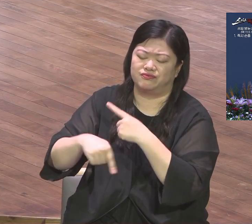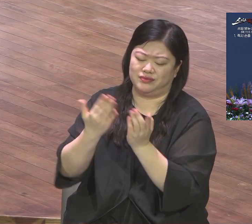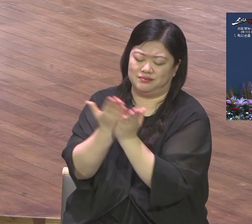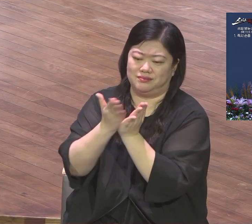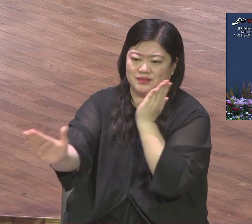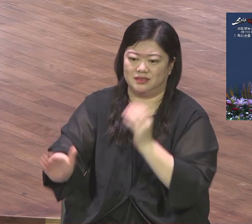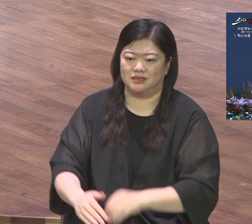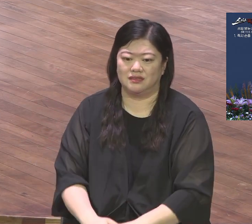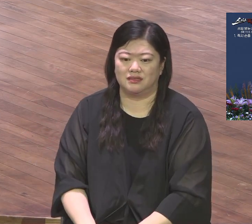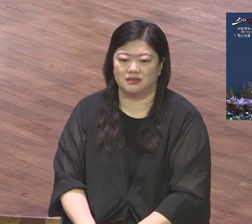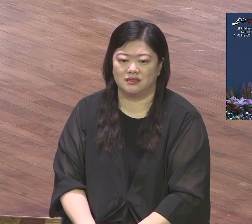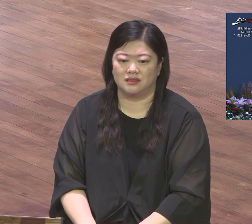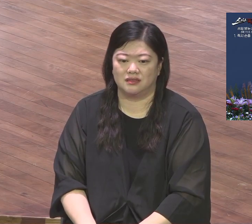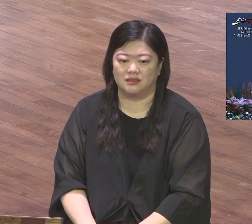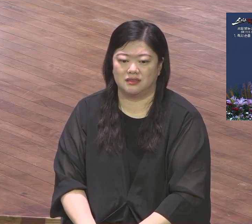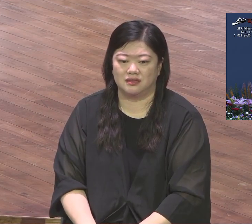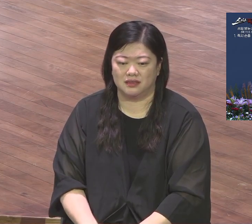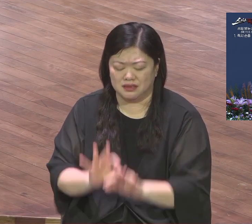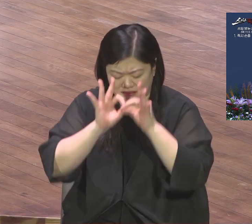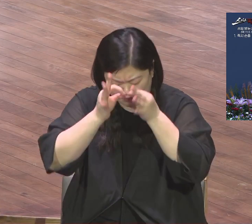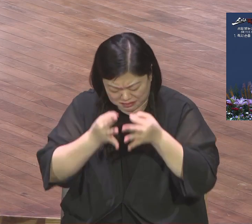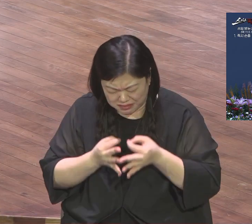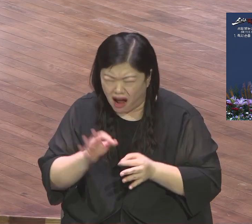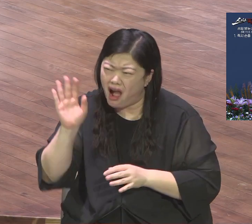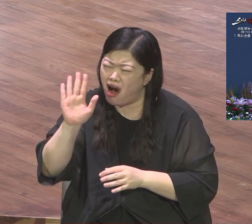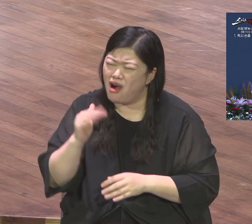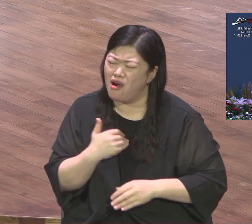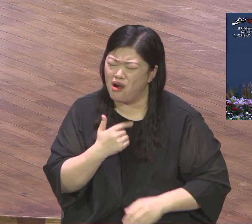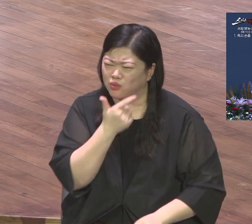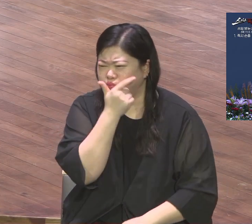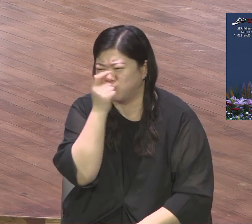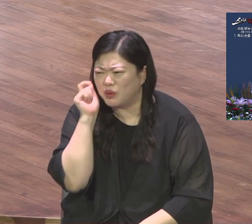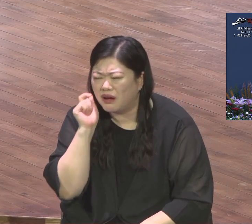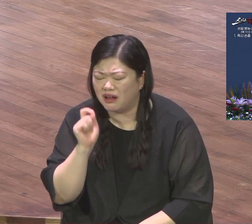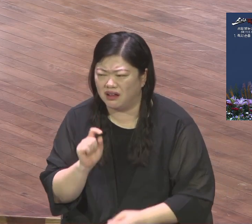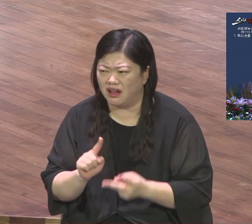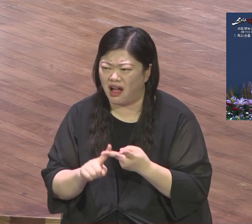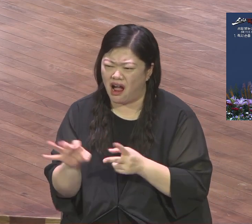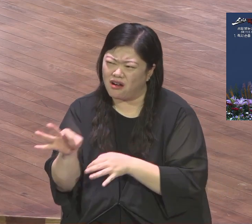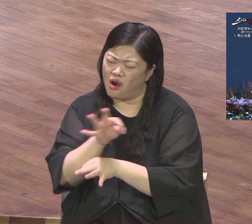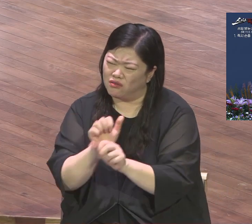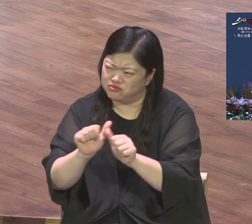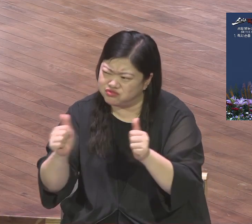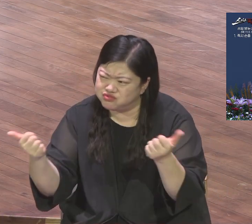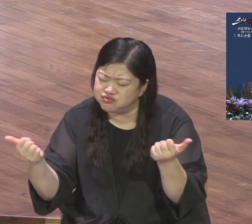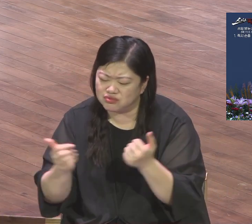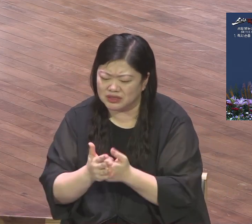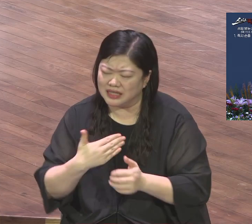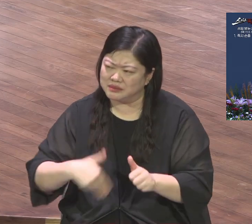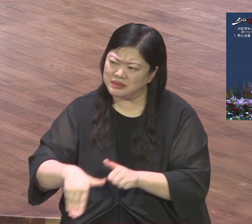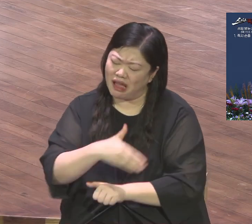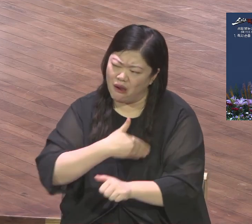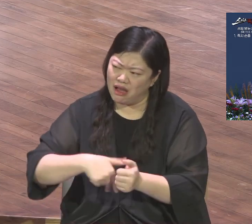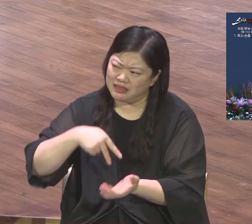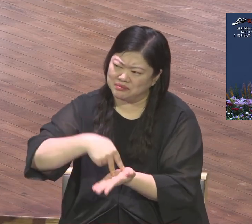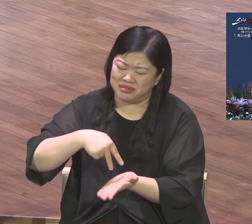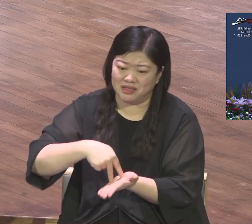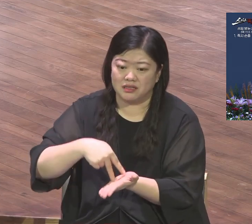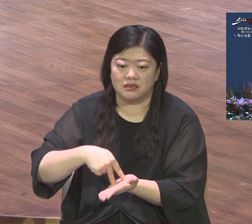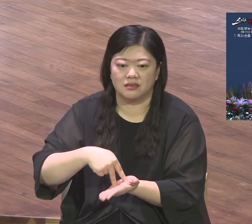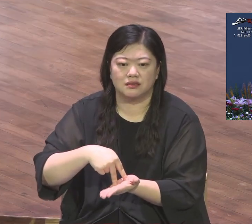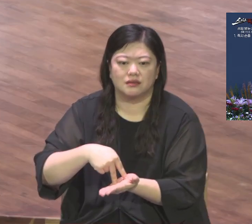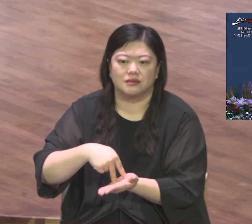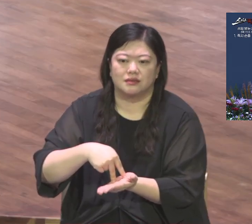내 모습이 부족하고 내 행편이 어떻고 다른 사람이 나를 어떻게 생각하고 이런저런 생각을